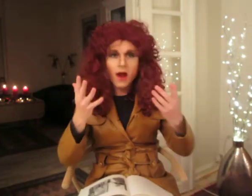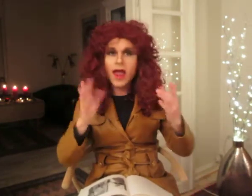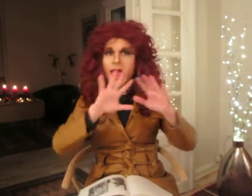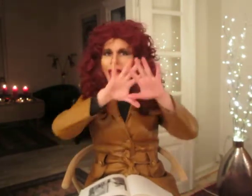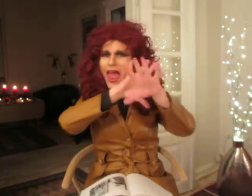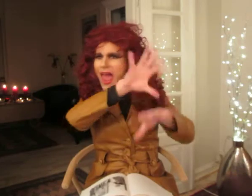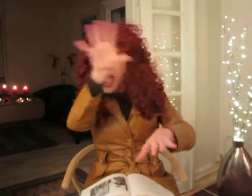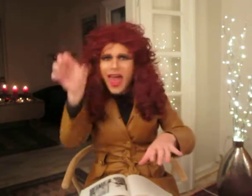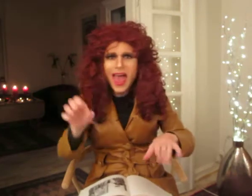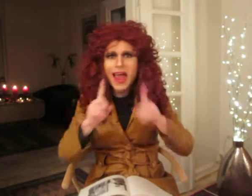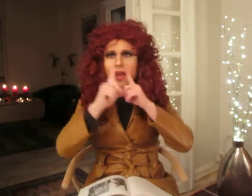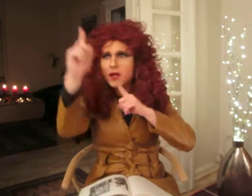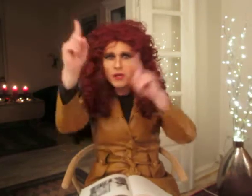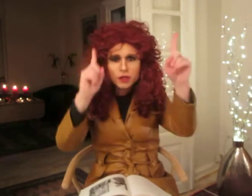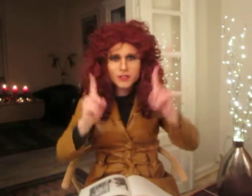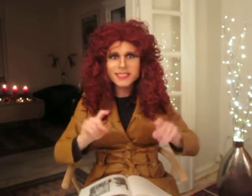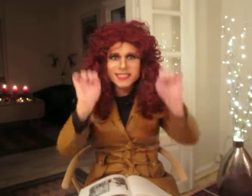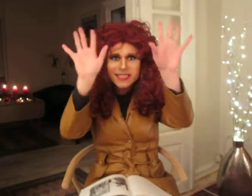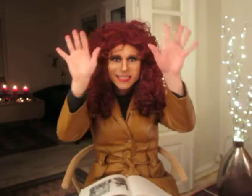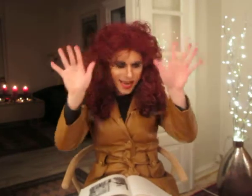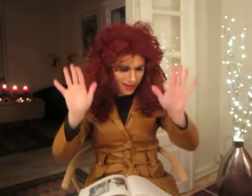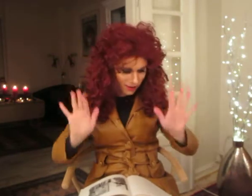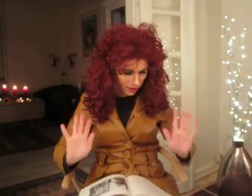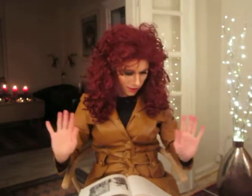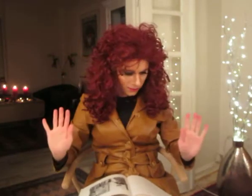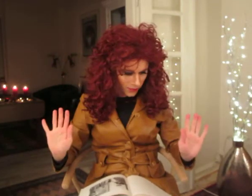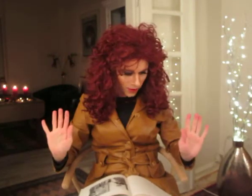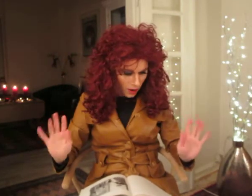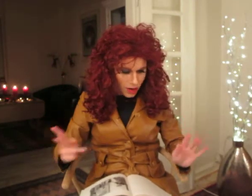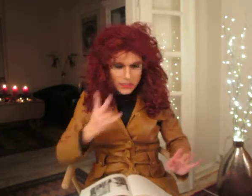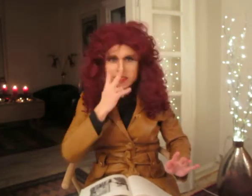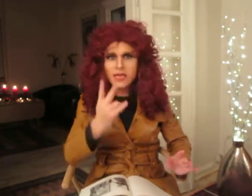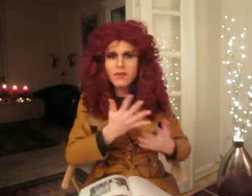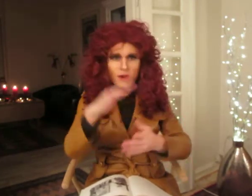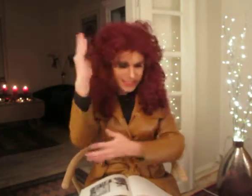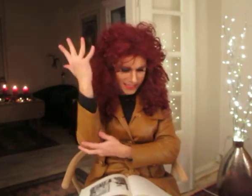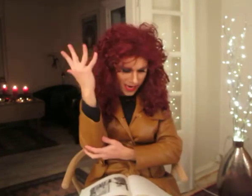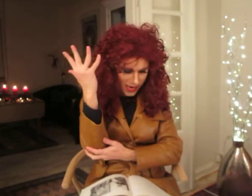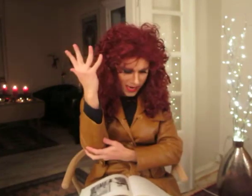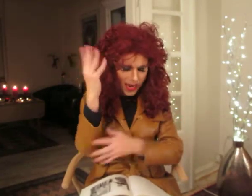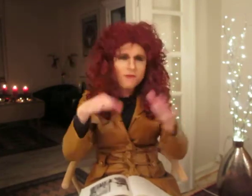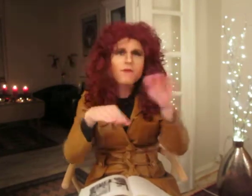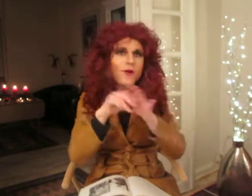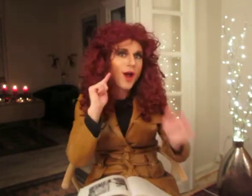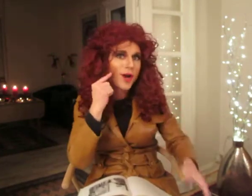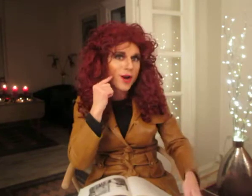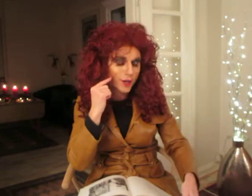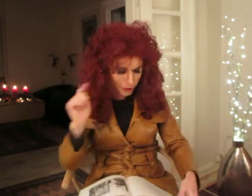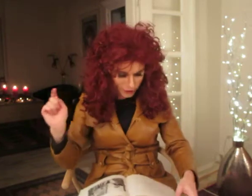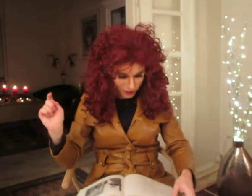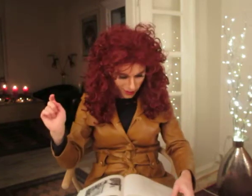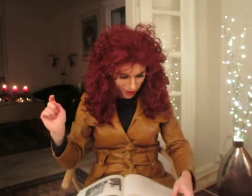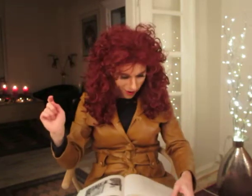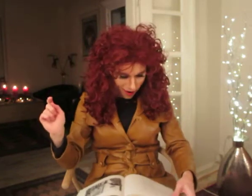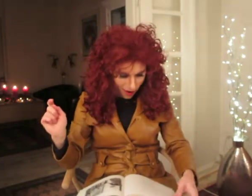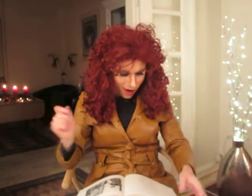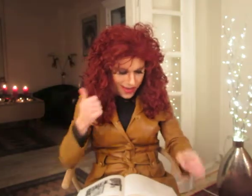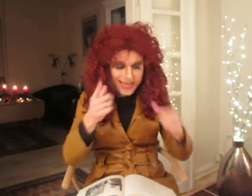Hvor alle lysene se skinner! Se hvor træet er fuld af godt! En